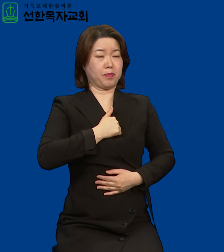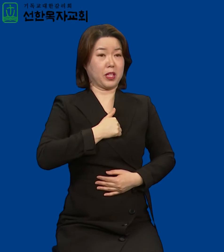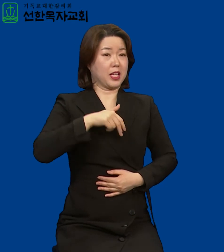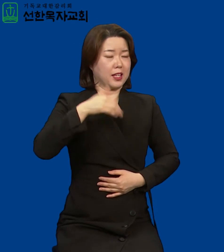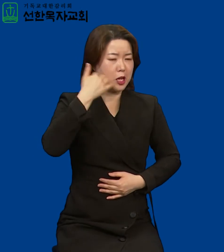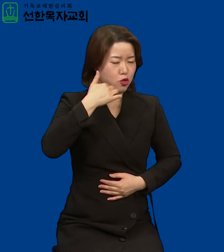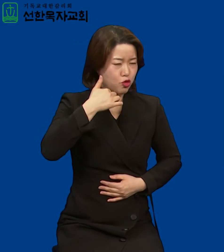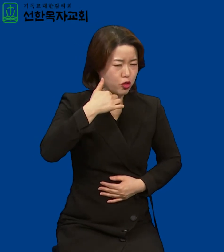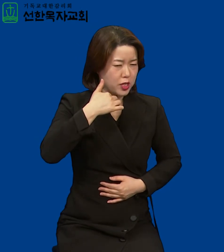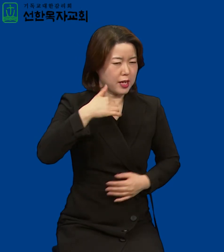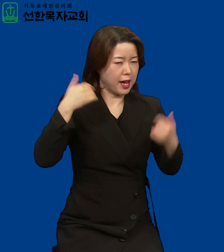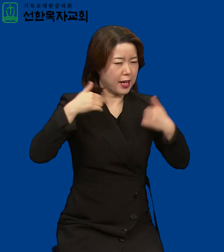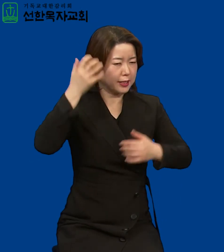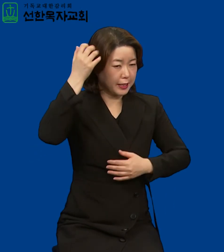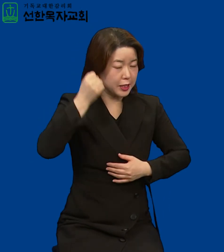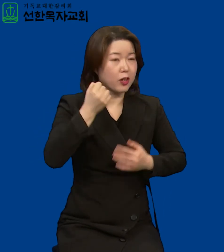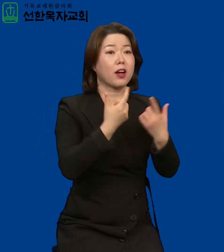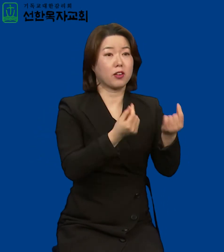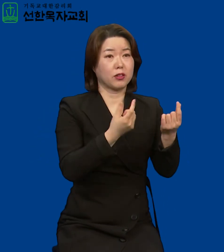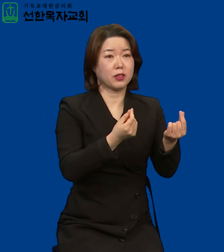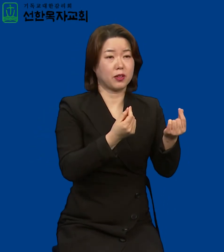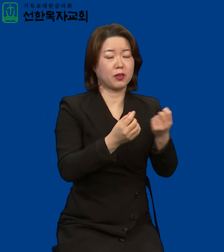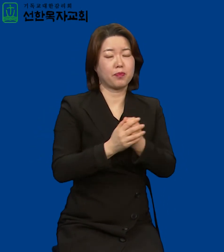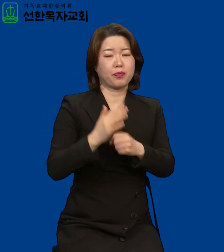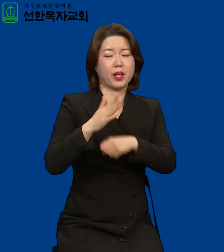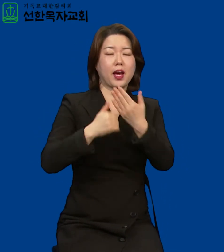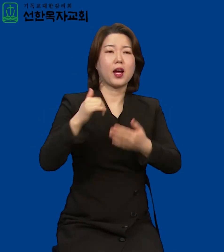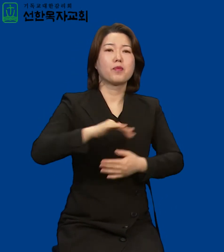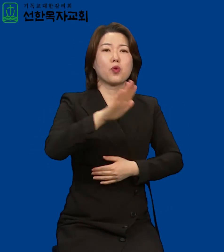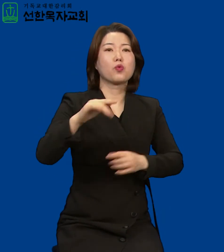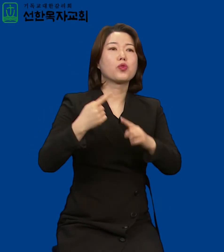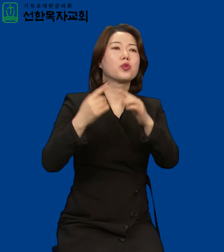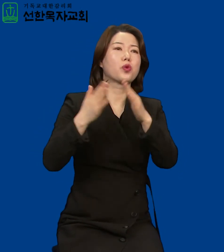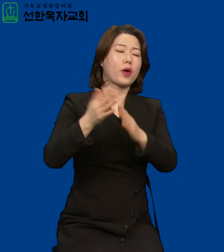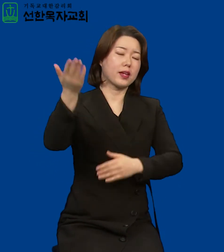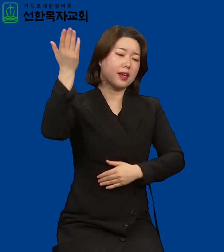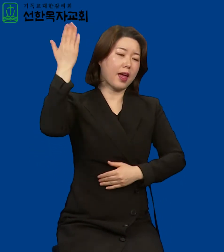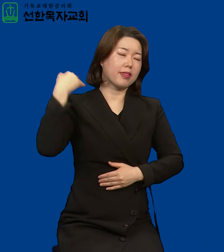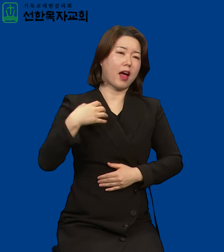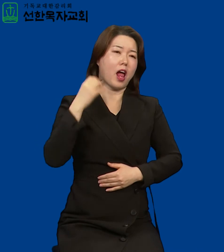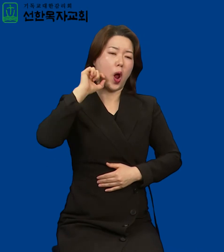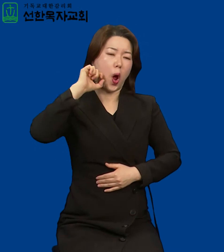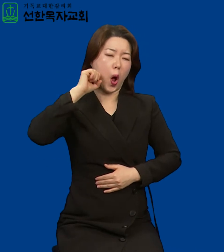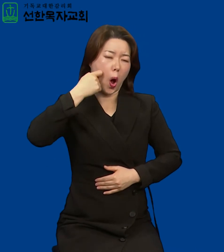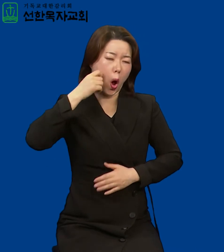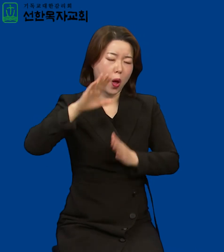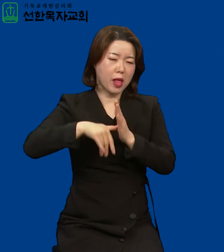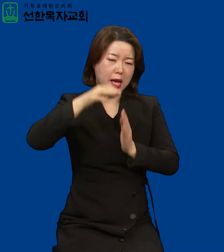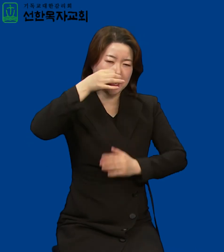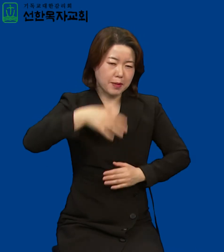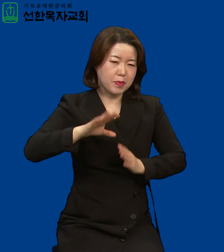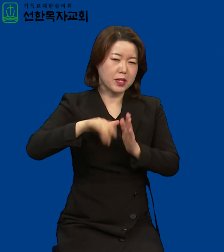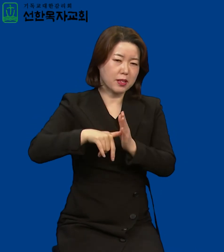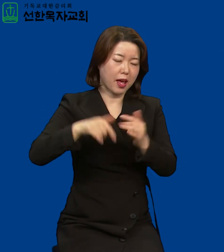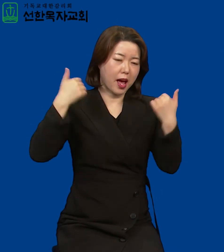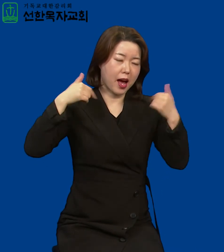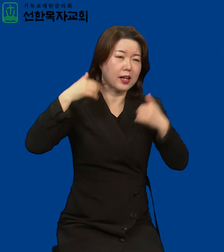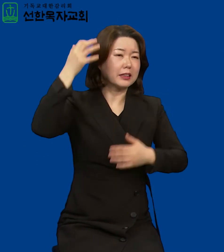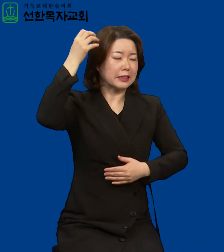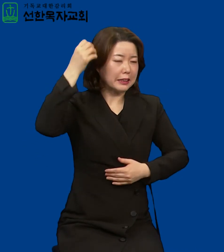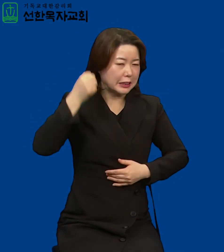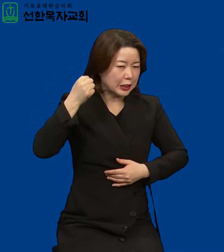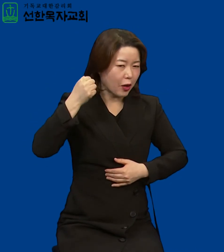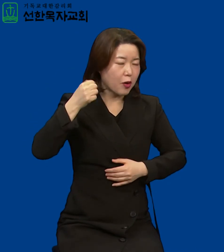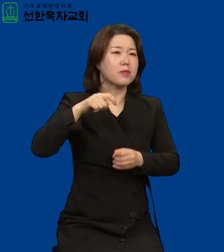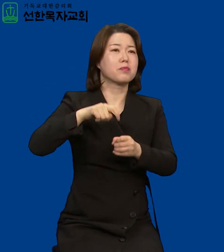것처럼 하나님은 우리 교회에 그때 그 어려웠던 때를 항상 기억하게